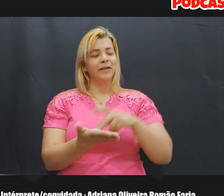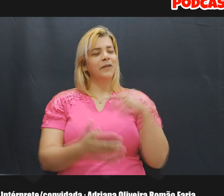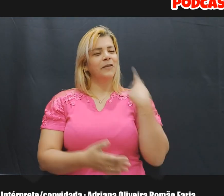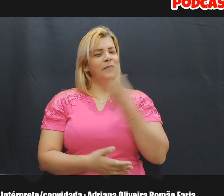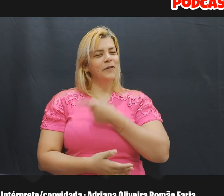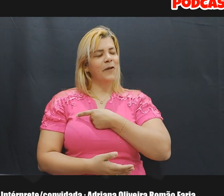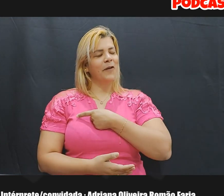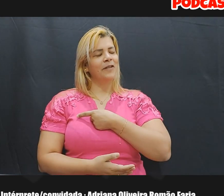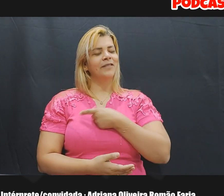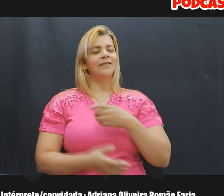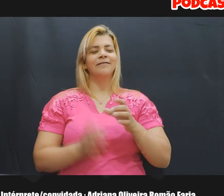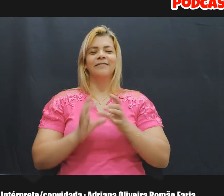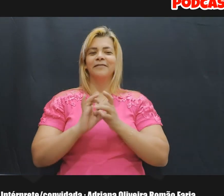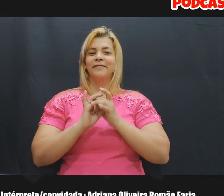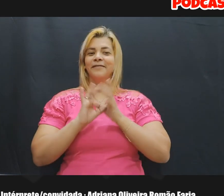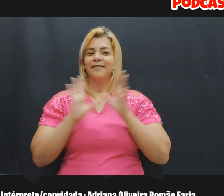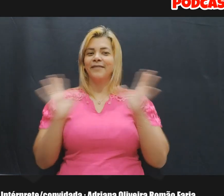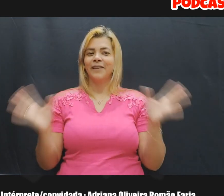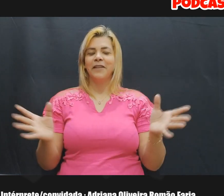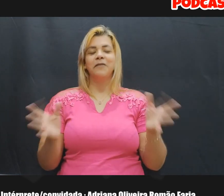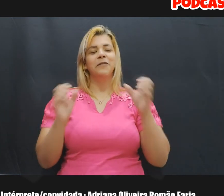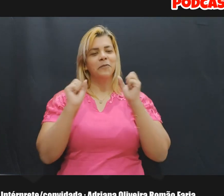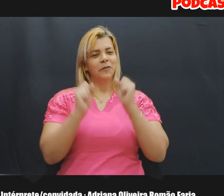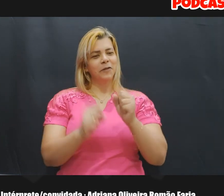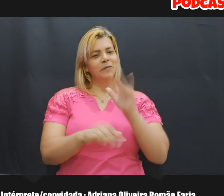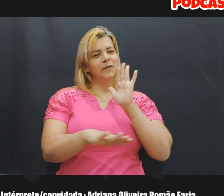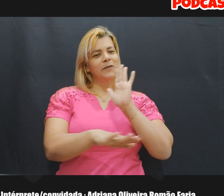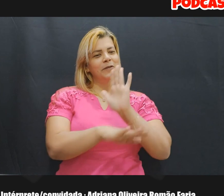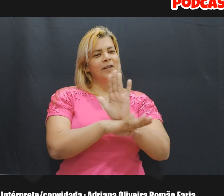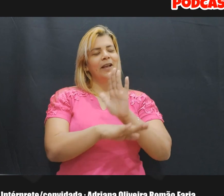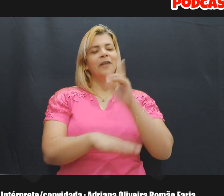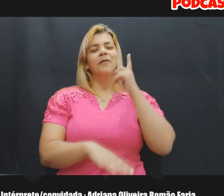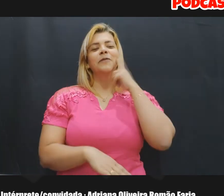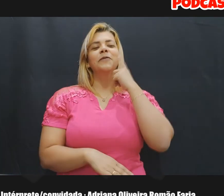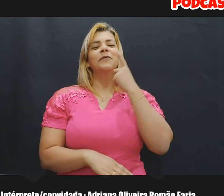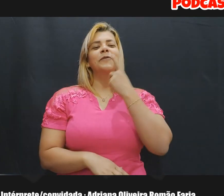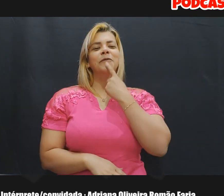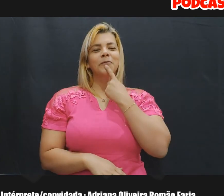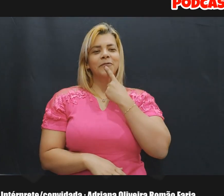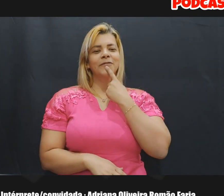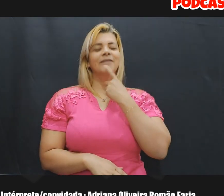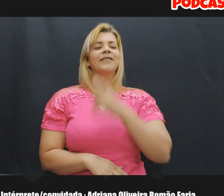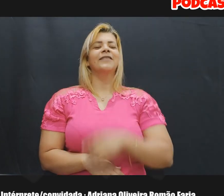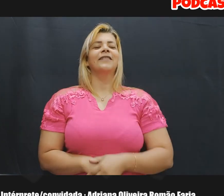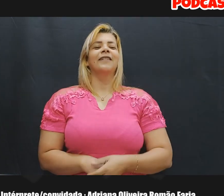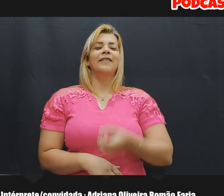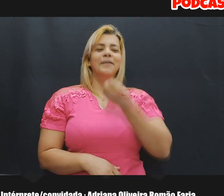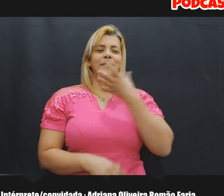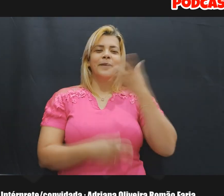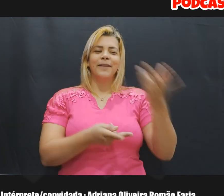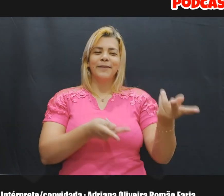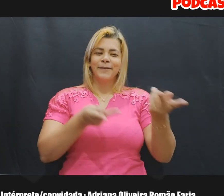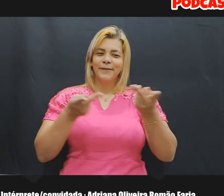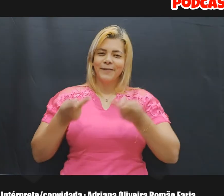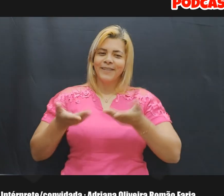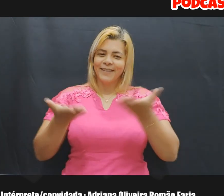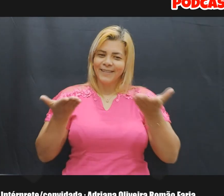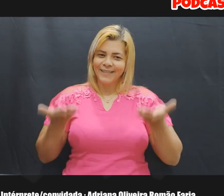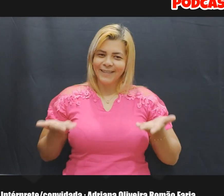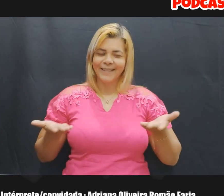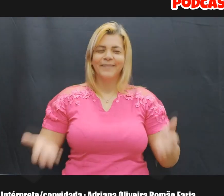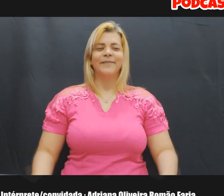disposição para o que pudermos colaborar com o público surdo e seja muito bem-vinda sempre que quiser.